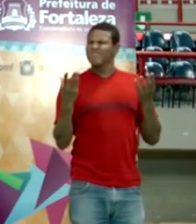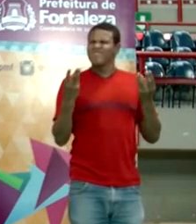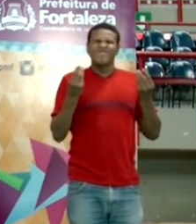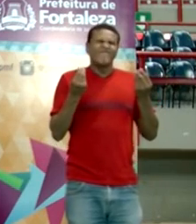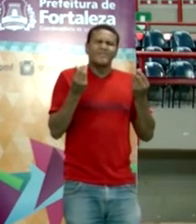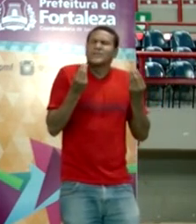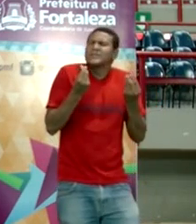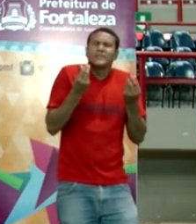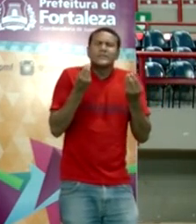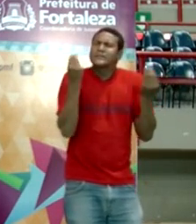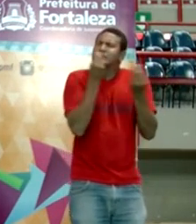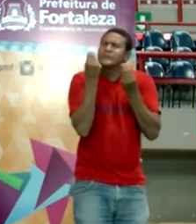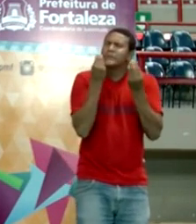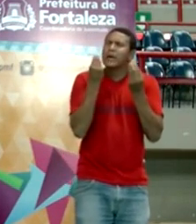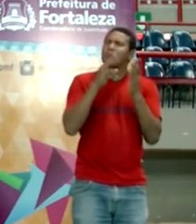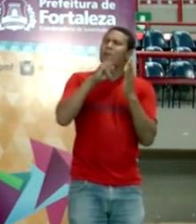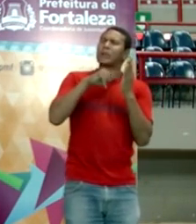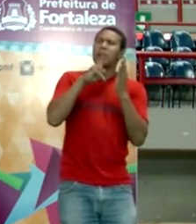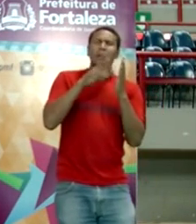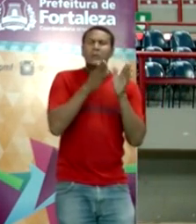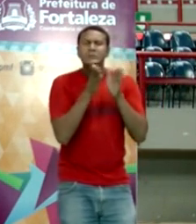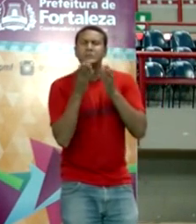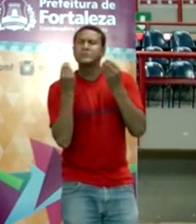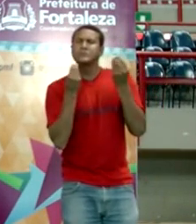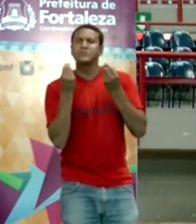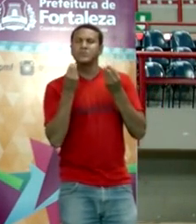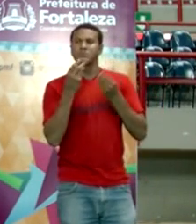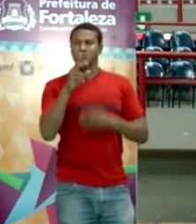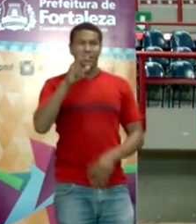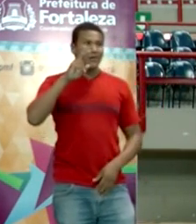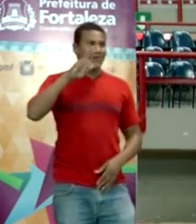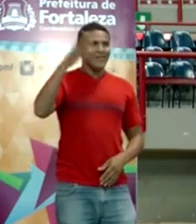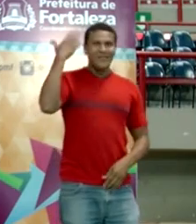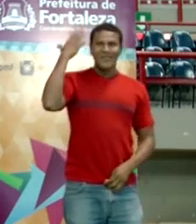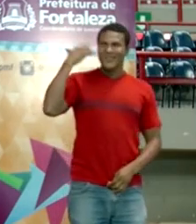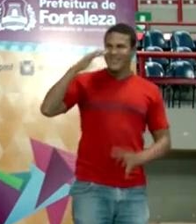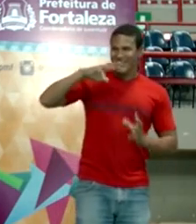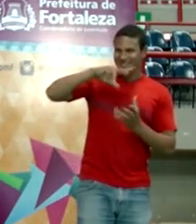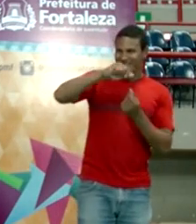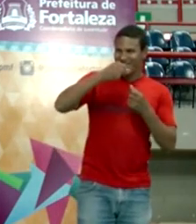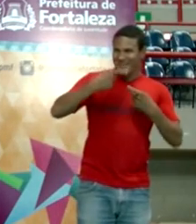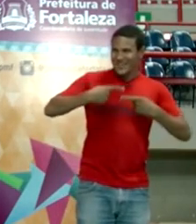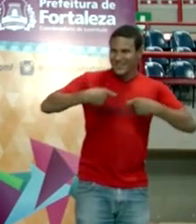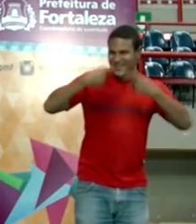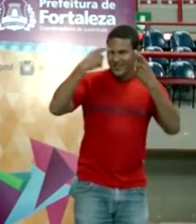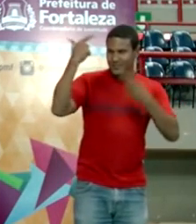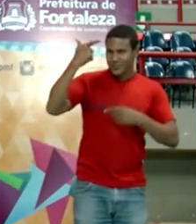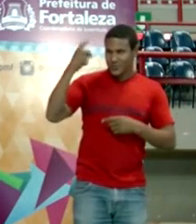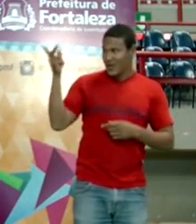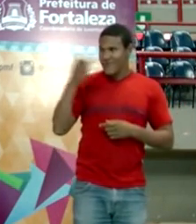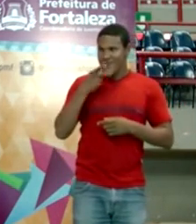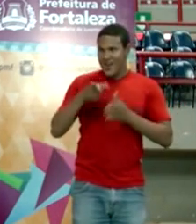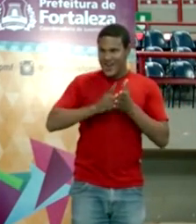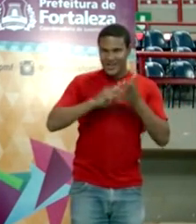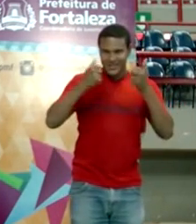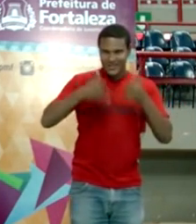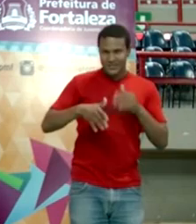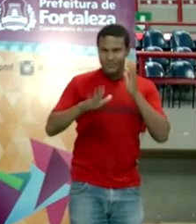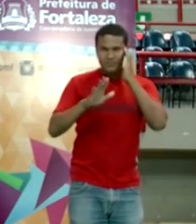leitor escolhe o seu próprio caminho de leitura? Vamos voltar para aquele texto lá da Segunda Guerra Mundial. Vamos voltar. Eu estou